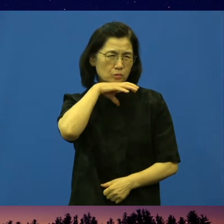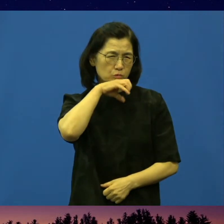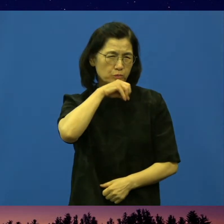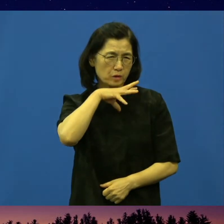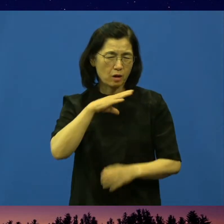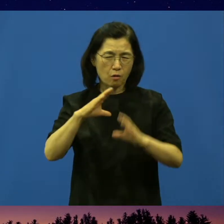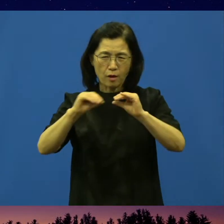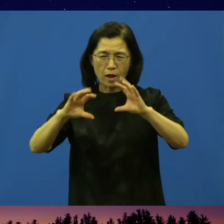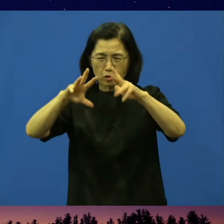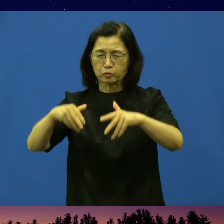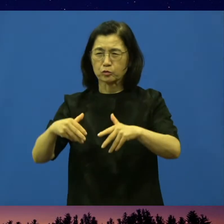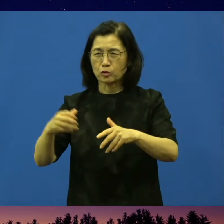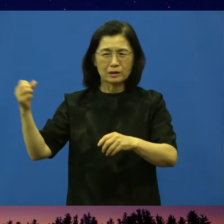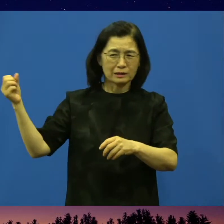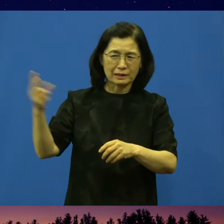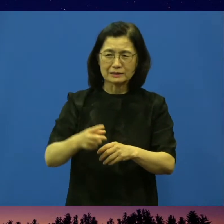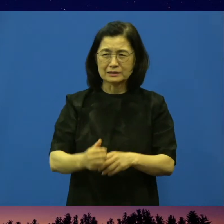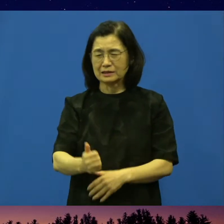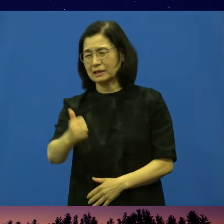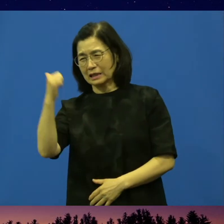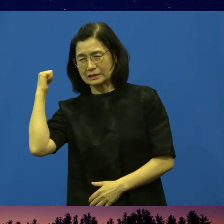어떤 경우에는 더 나빠질 것 같기도 해요.